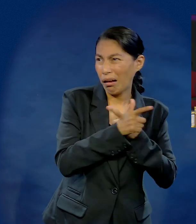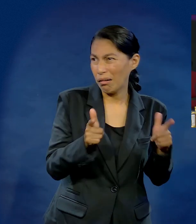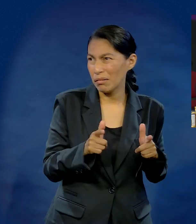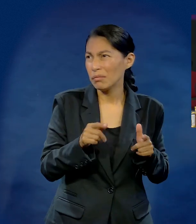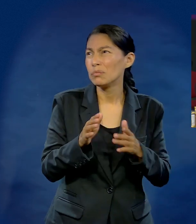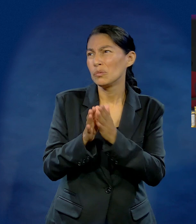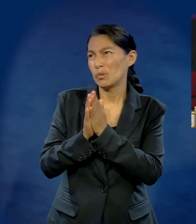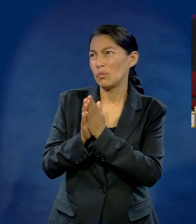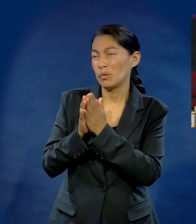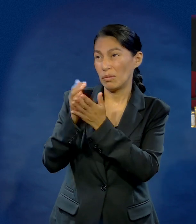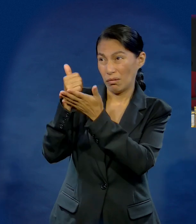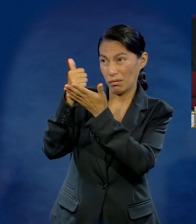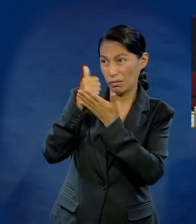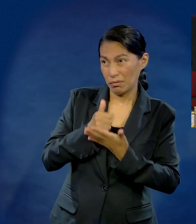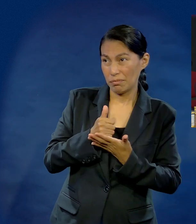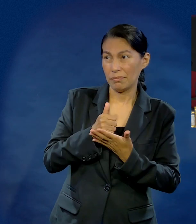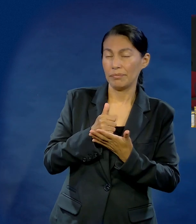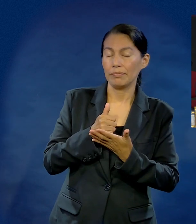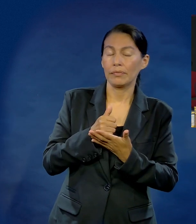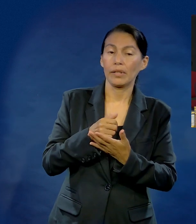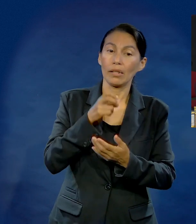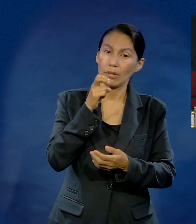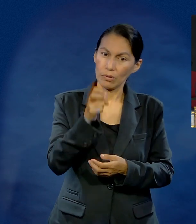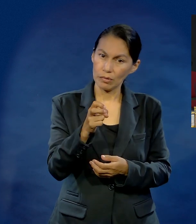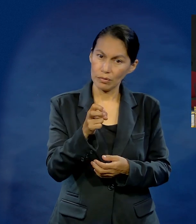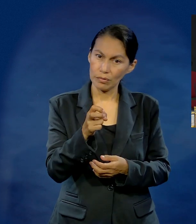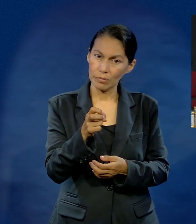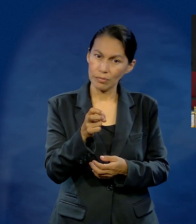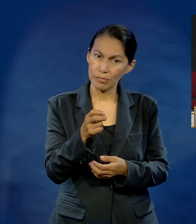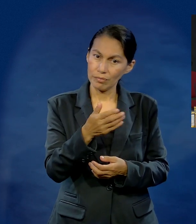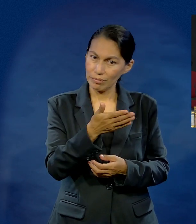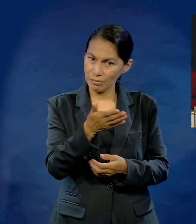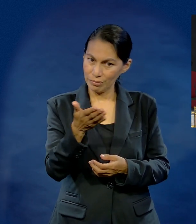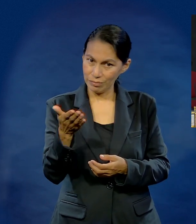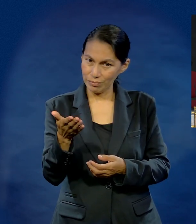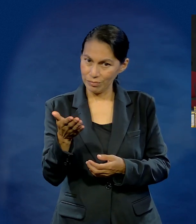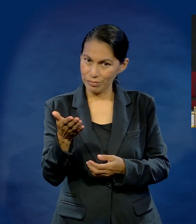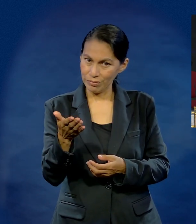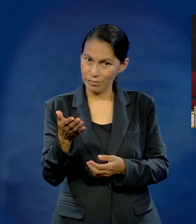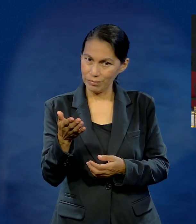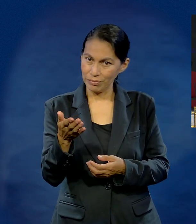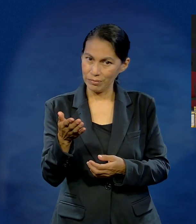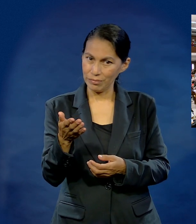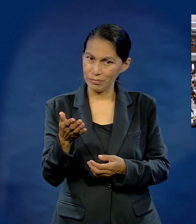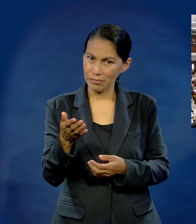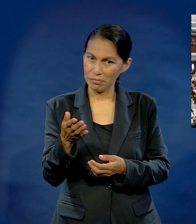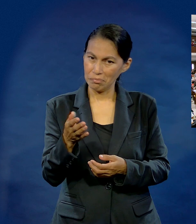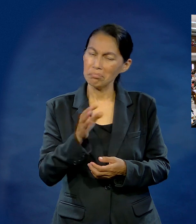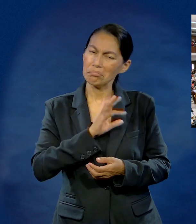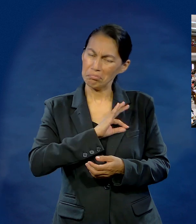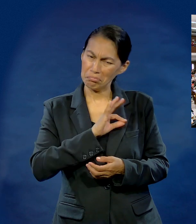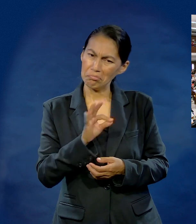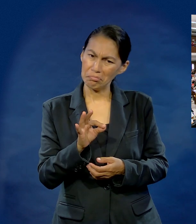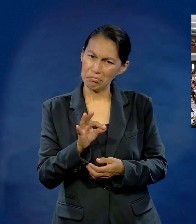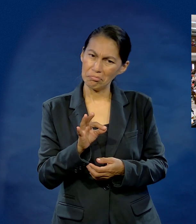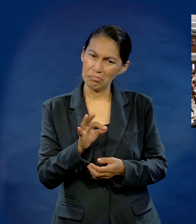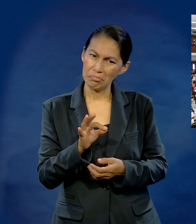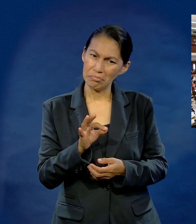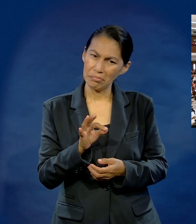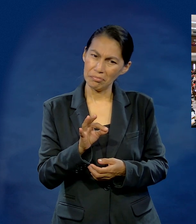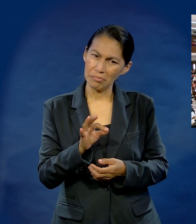cuide y vigile en extremo y en seguridad su lengua, su boca y su forma de hablar.